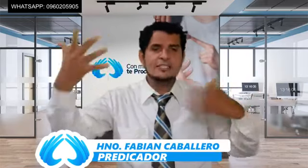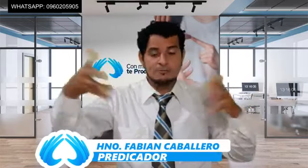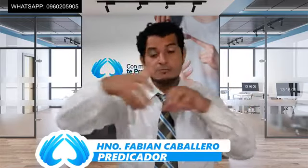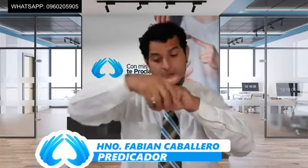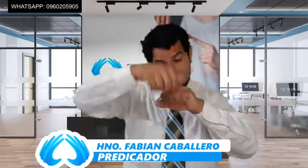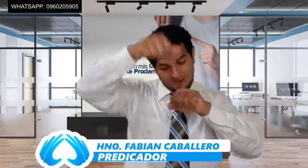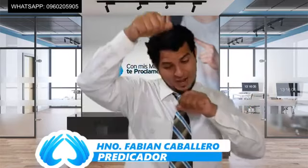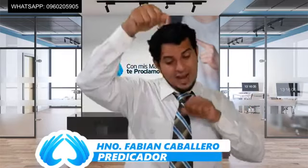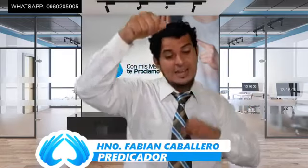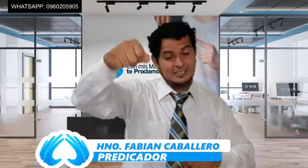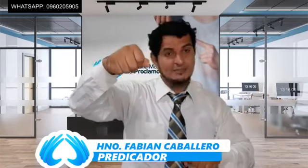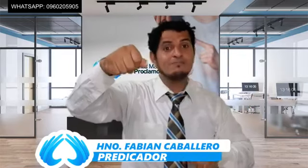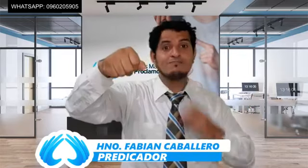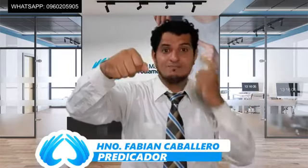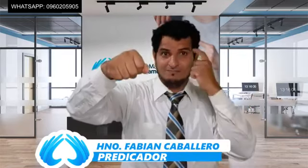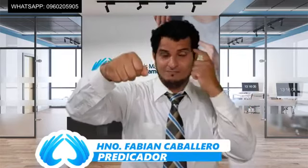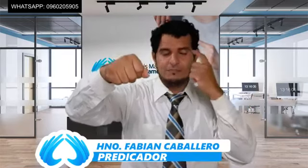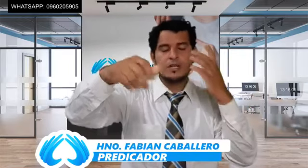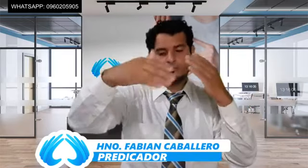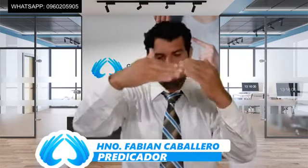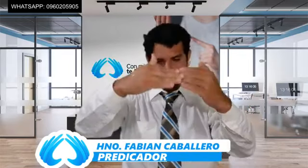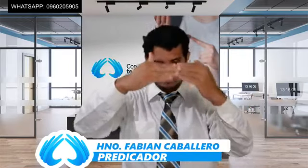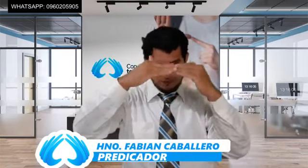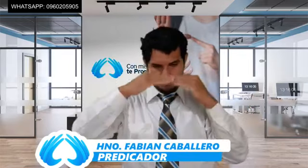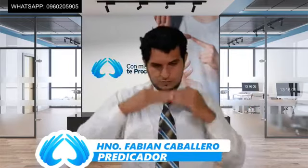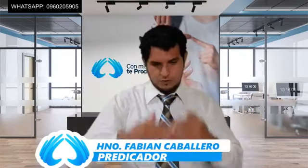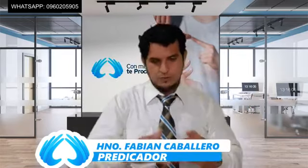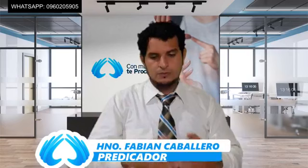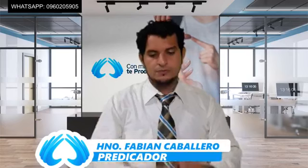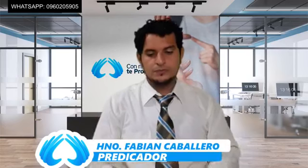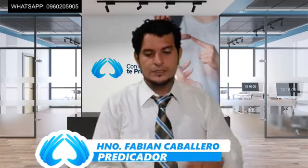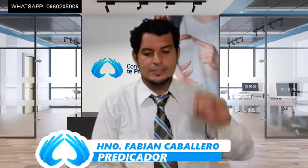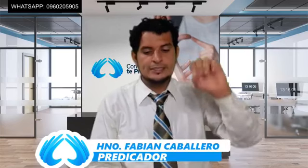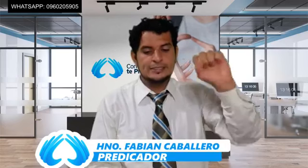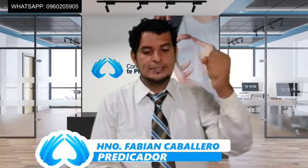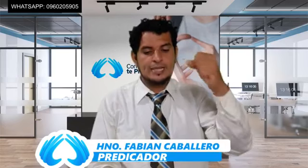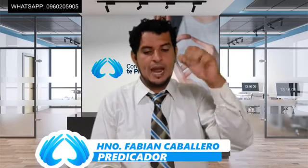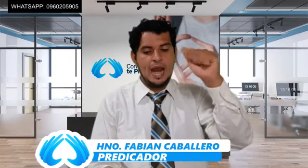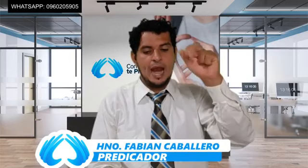libro, hasta el libro de Hebreos. Son las cartas paulinas.